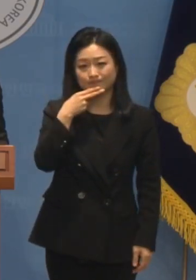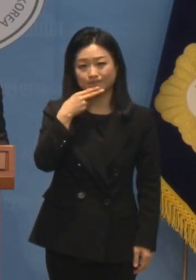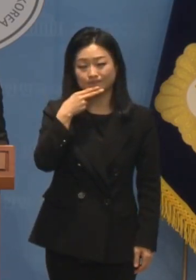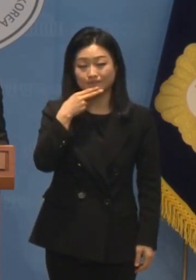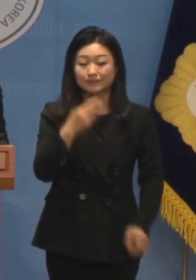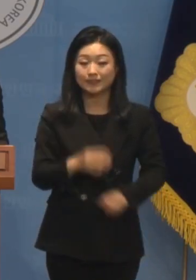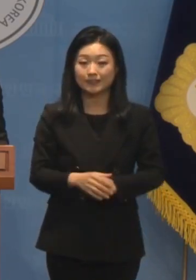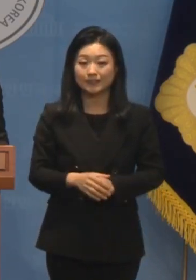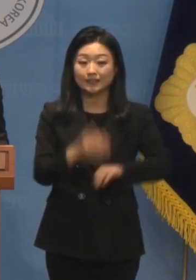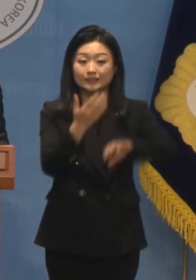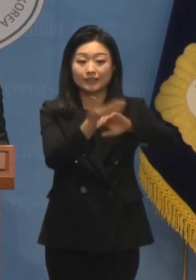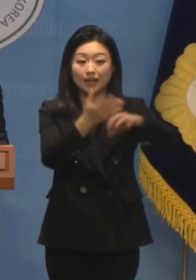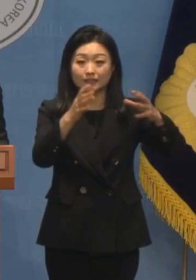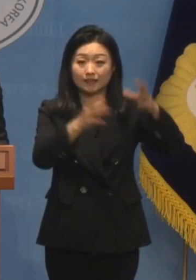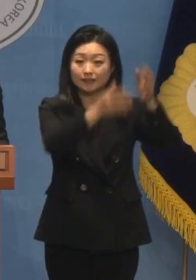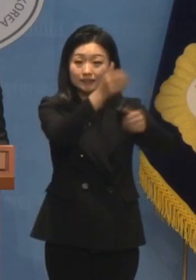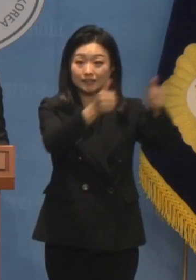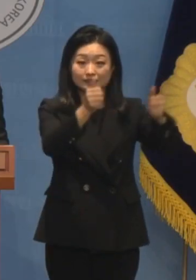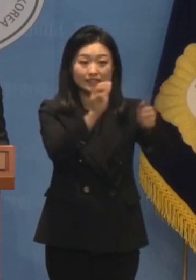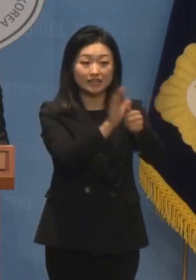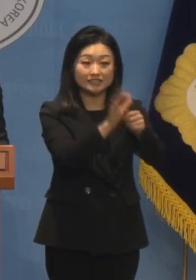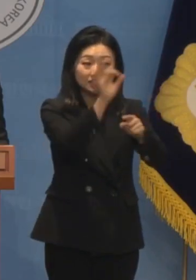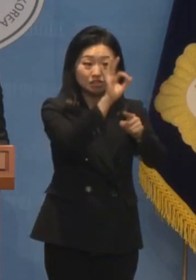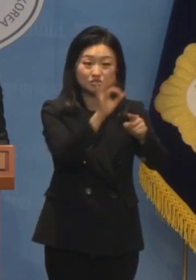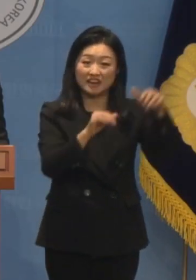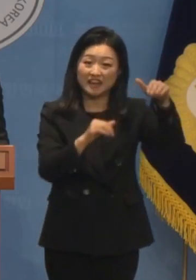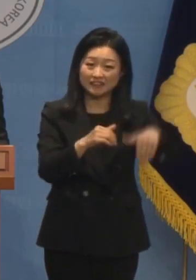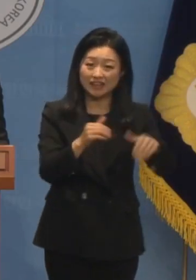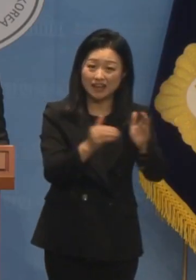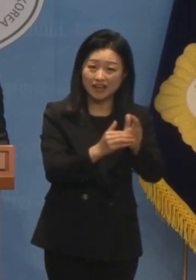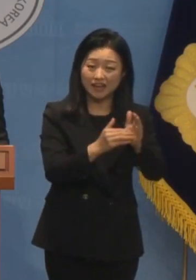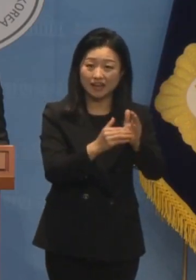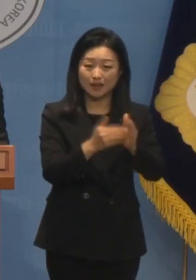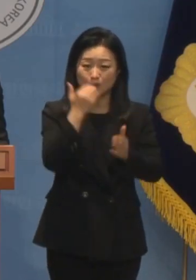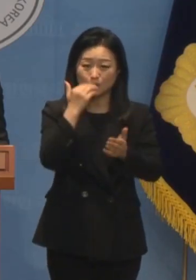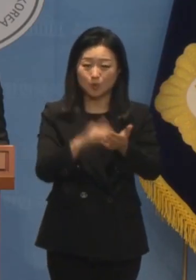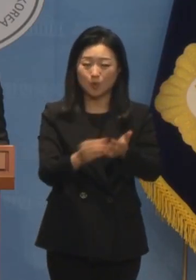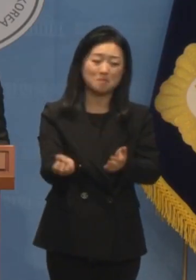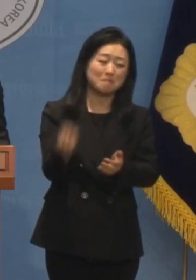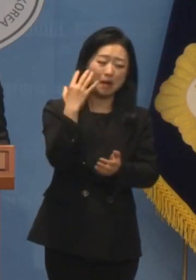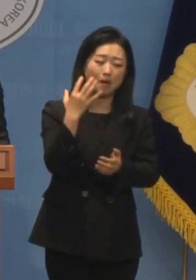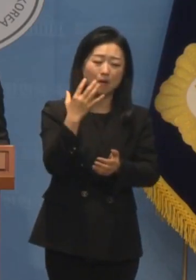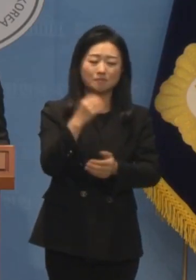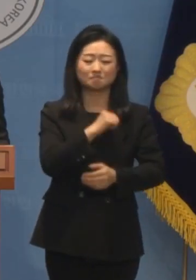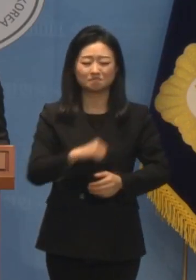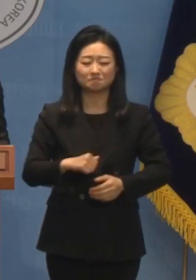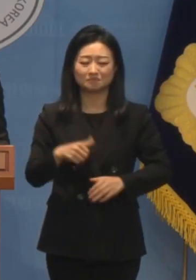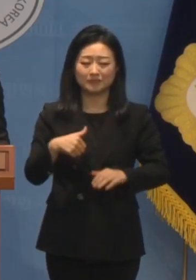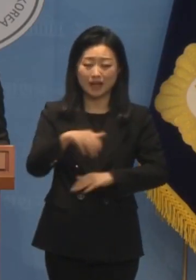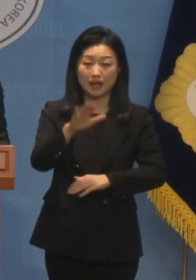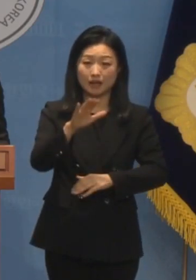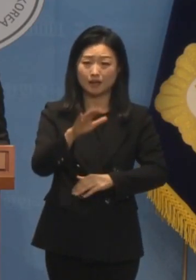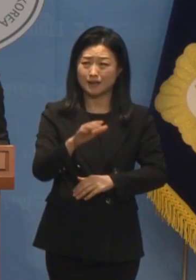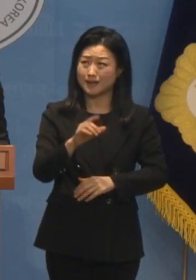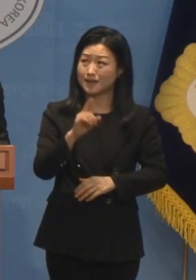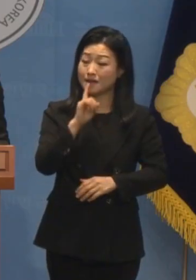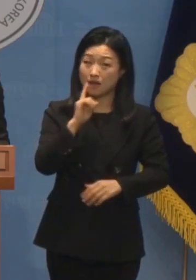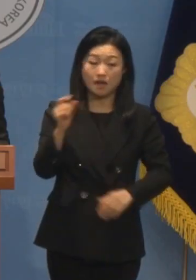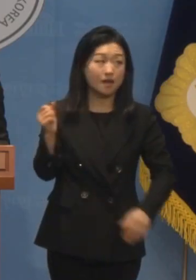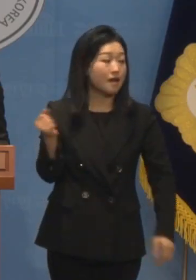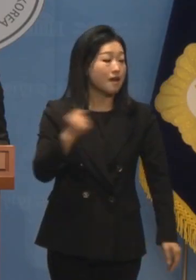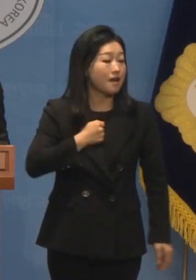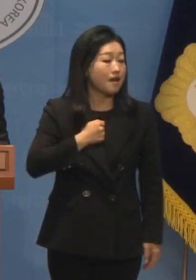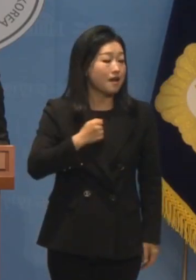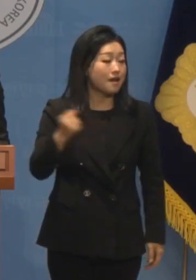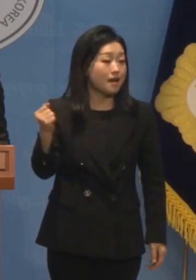나라 정상들도 지지율이 낮다는 등 돌을 맞고 가겠다는 등 복장 터지는 말로 국민을 우롱하던